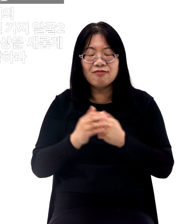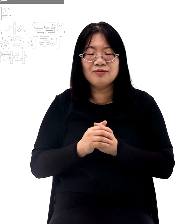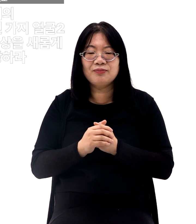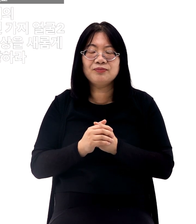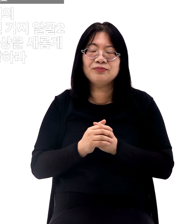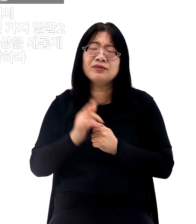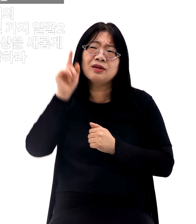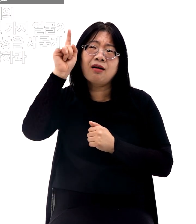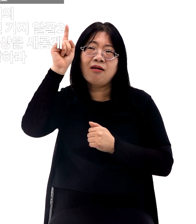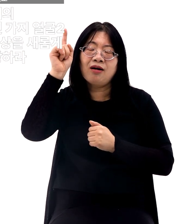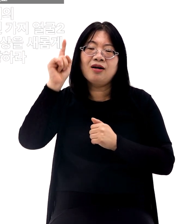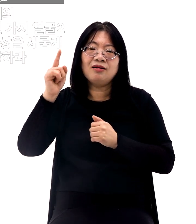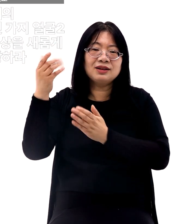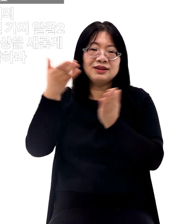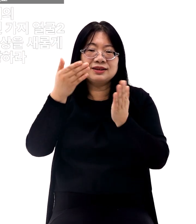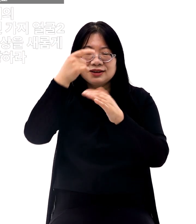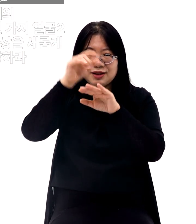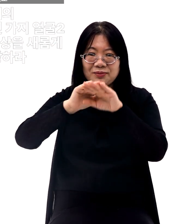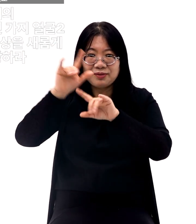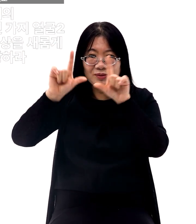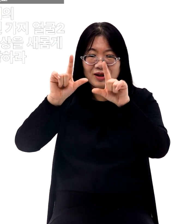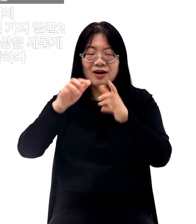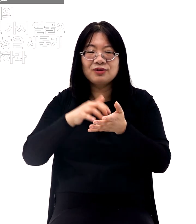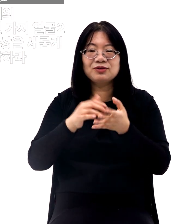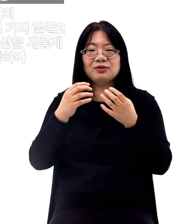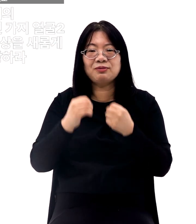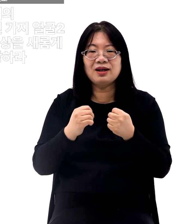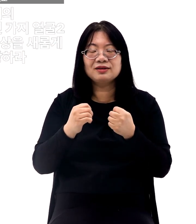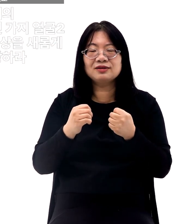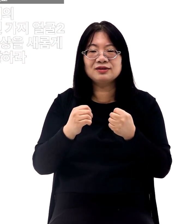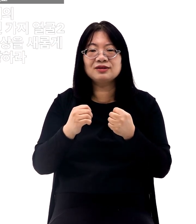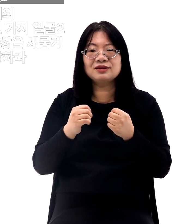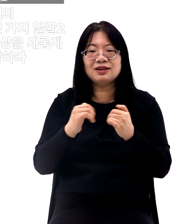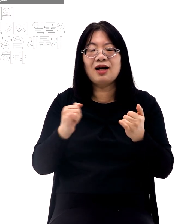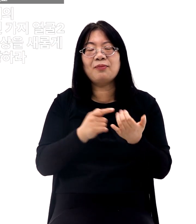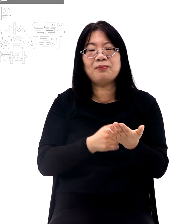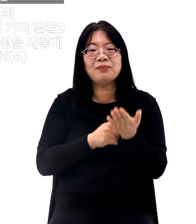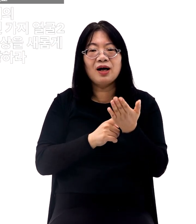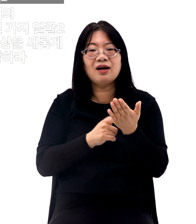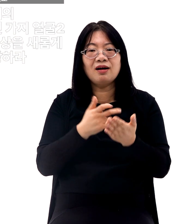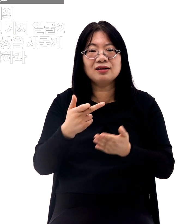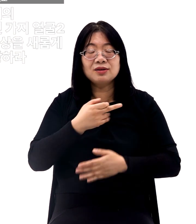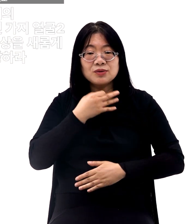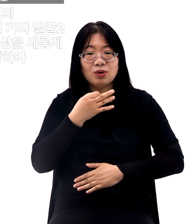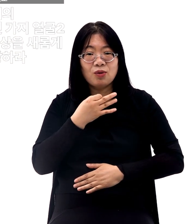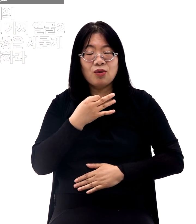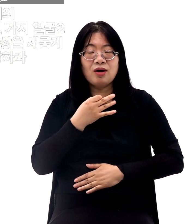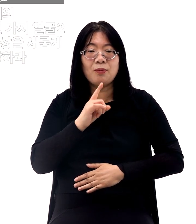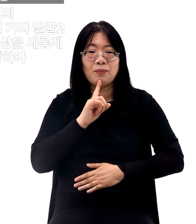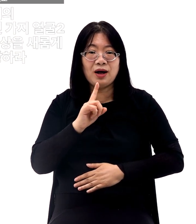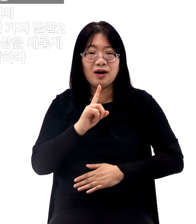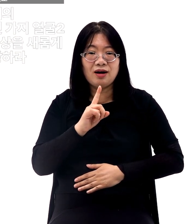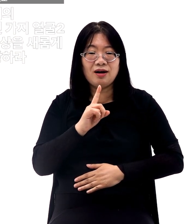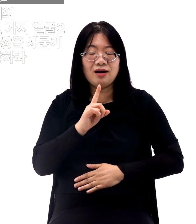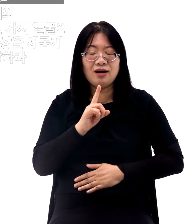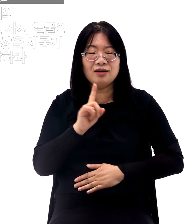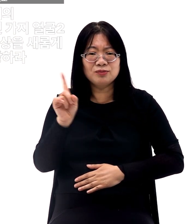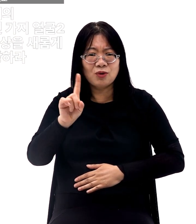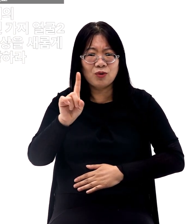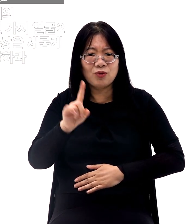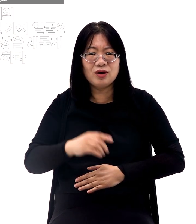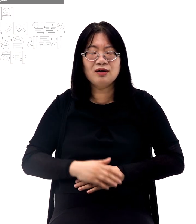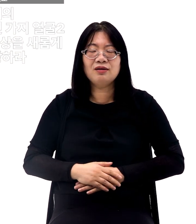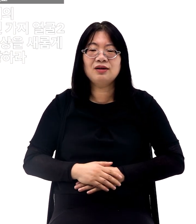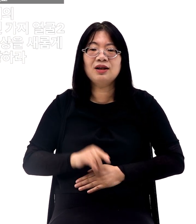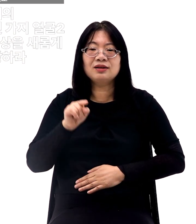예배의 광경인데 허다한 셀 수 없는 무리가 나와요. 근데 큰 소리로 외쳐 뭐라고 얘기를 하는가 하면